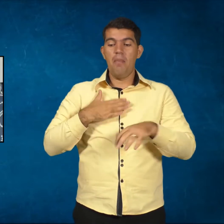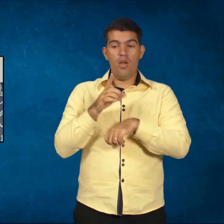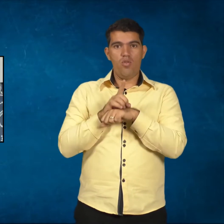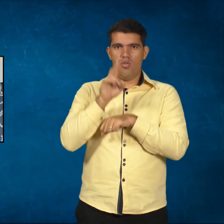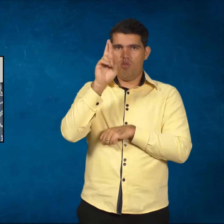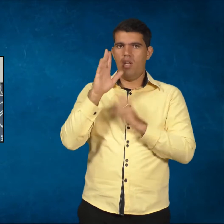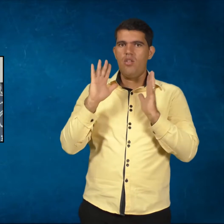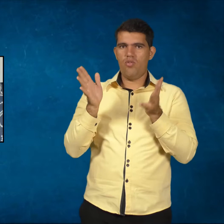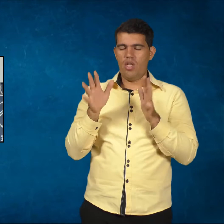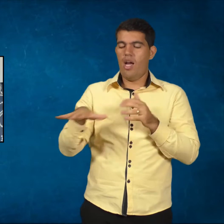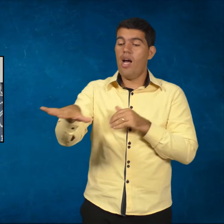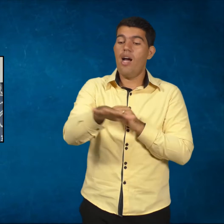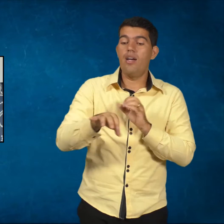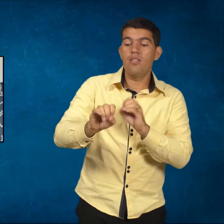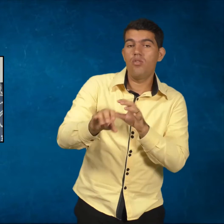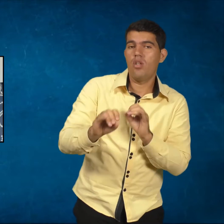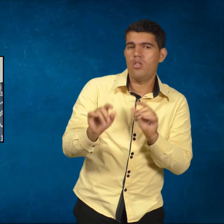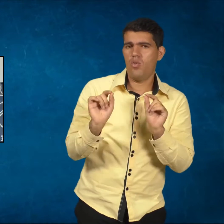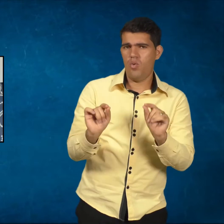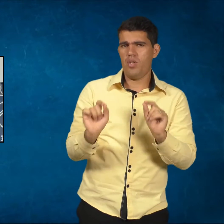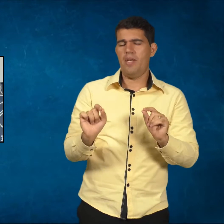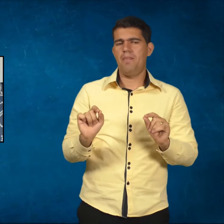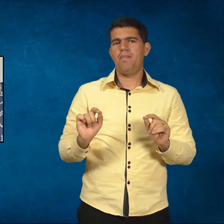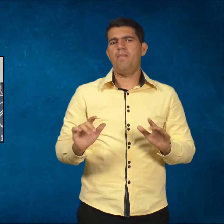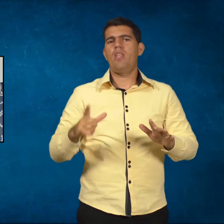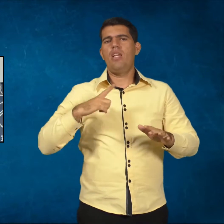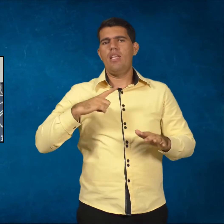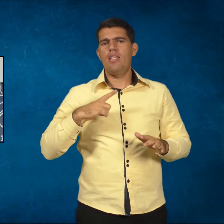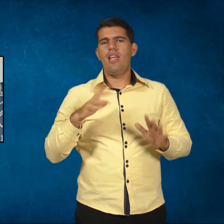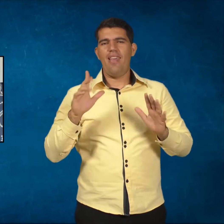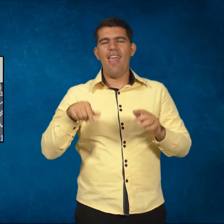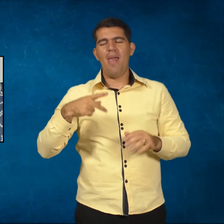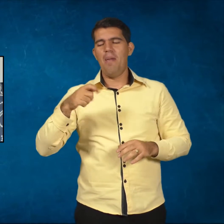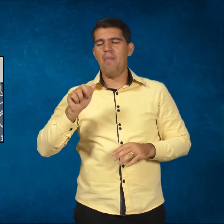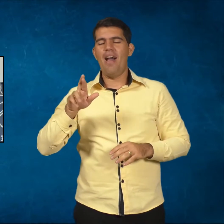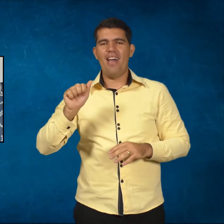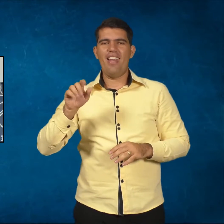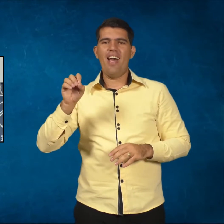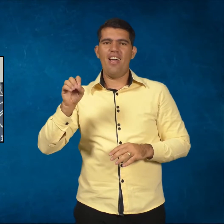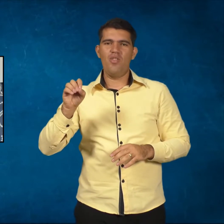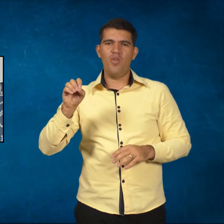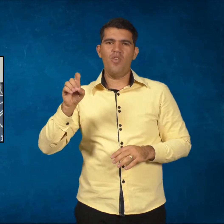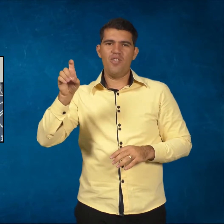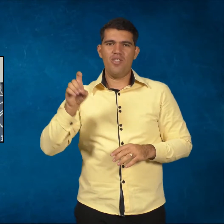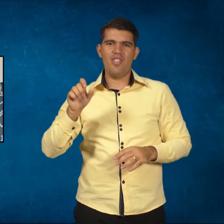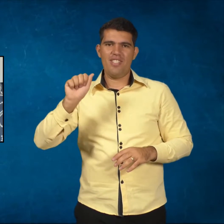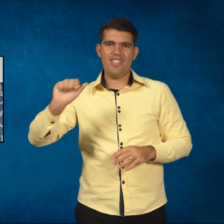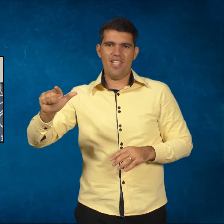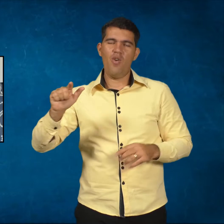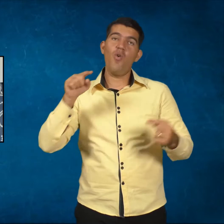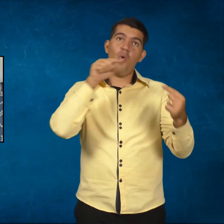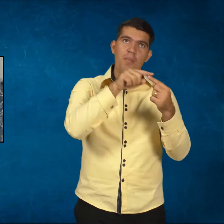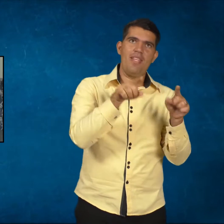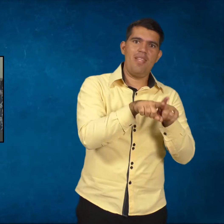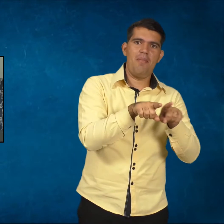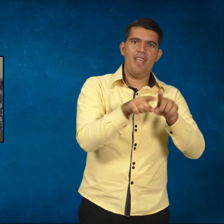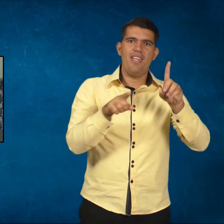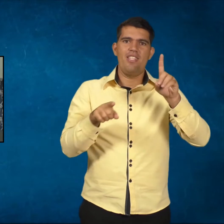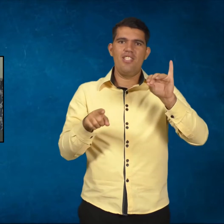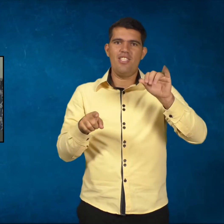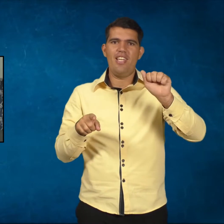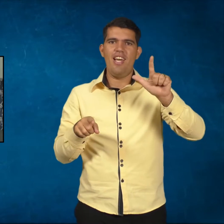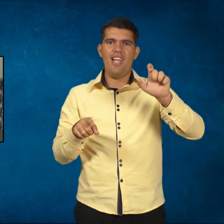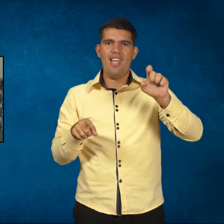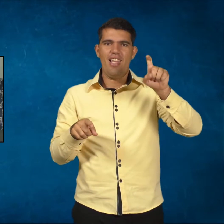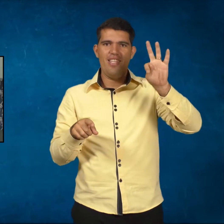doutorado, há um ar, e é paradoxal mesmo, e há um ar, por isso que ela é dialética. Há